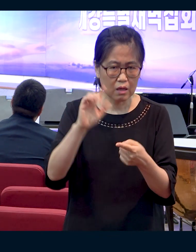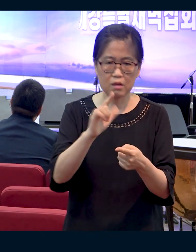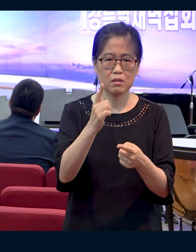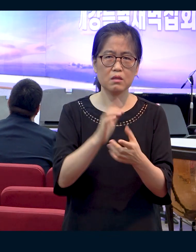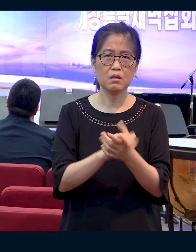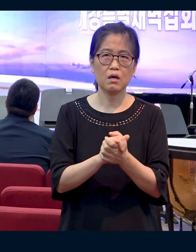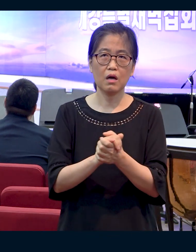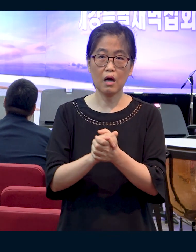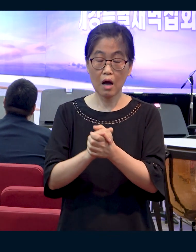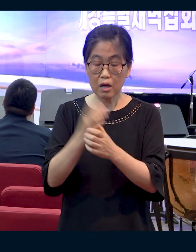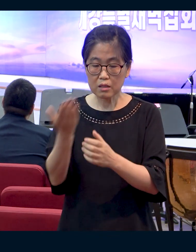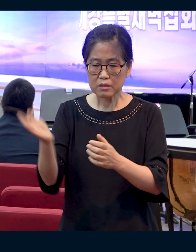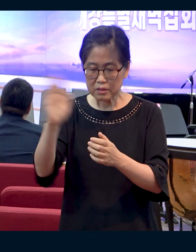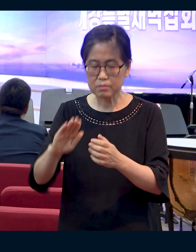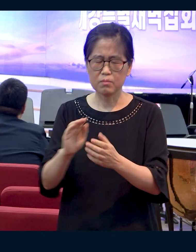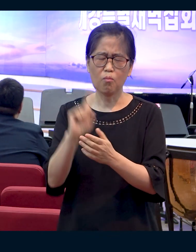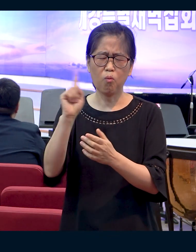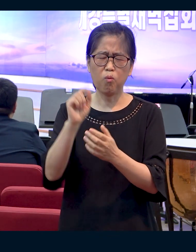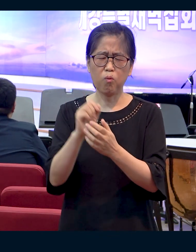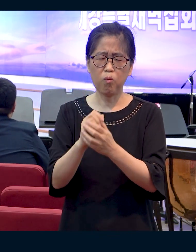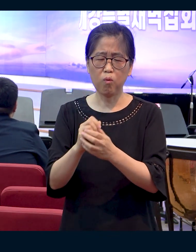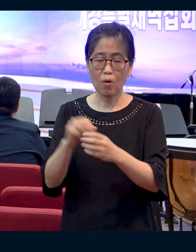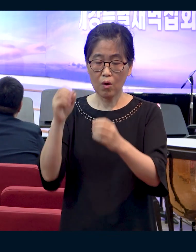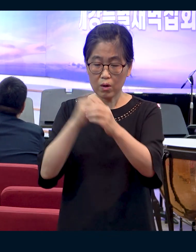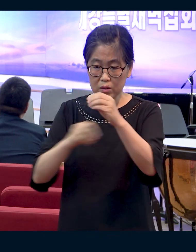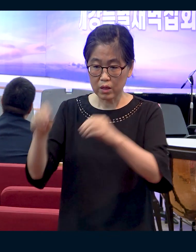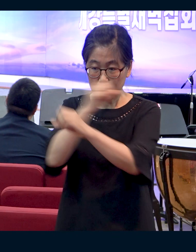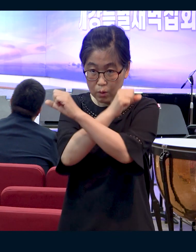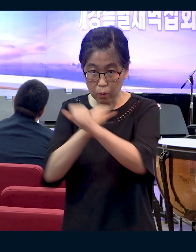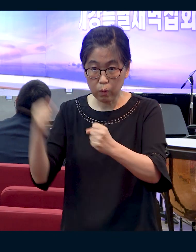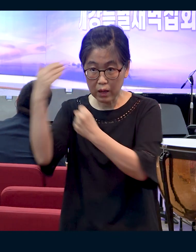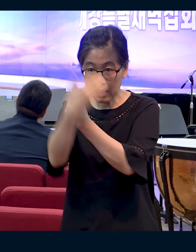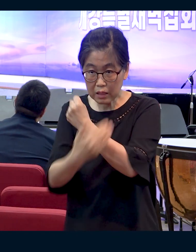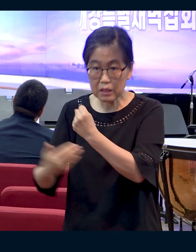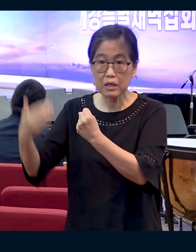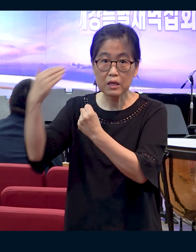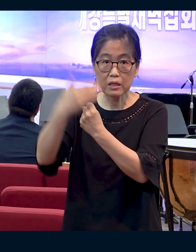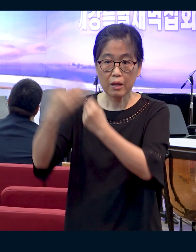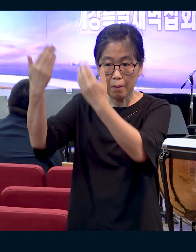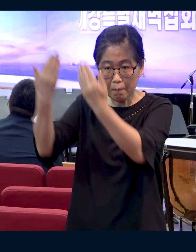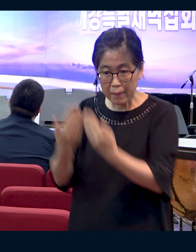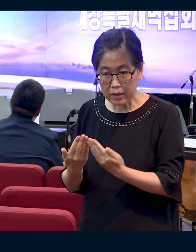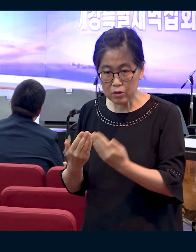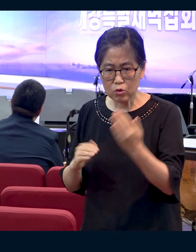받고 나면요, 세상에 용서 못할 사람 없고 용납 못할 사람 없다 그 말입니다.